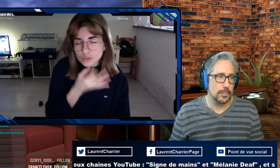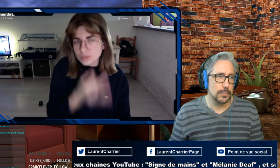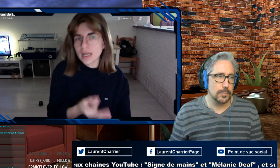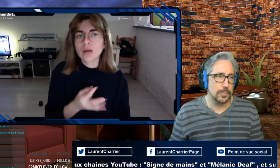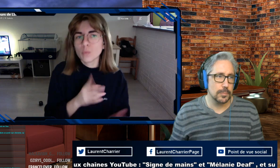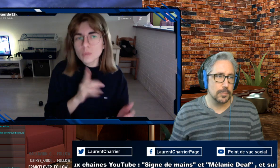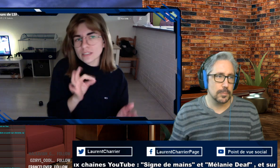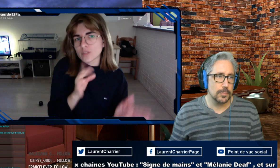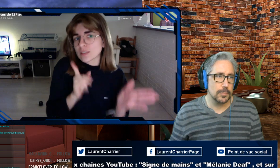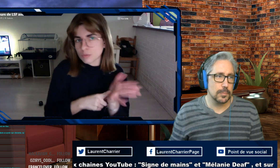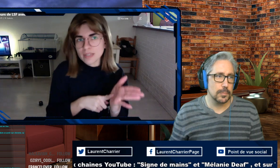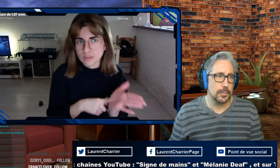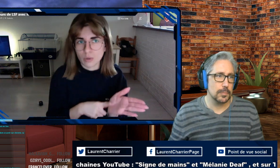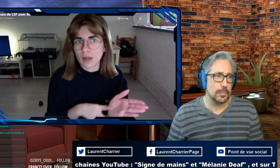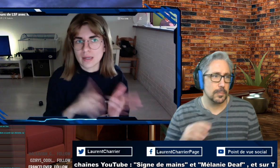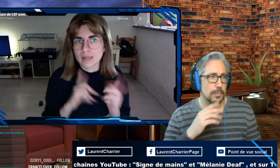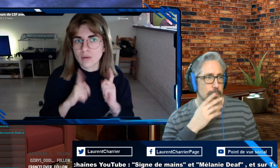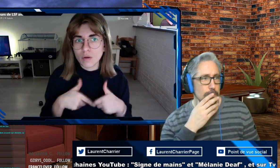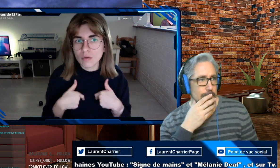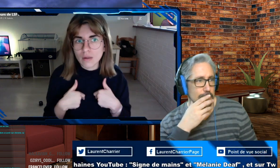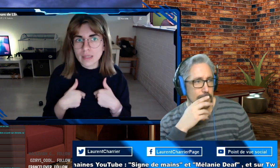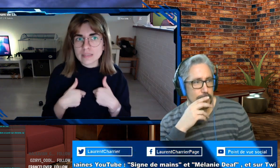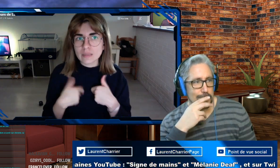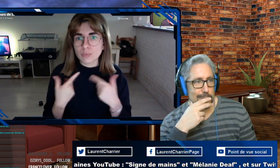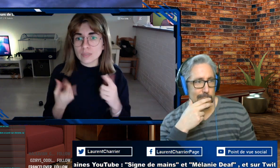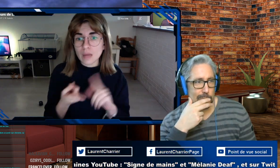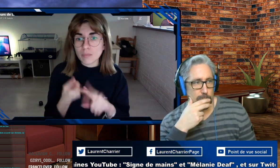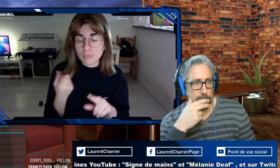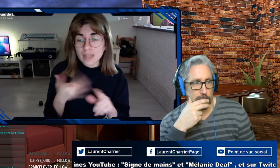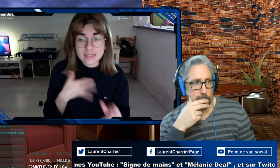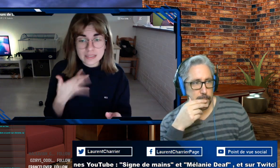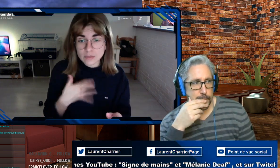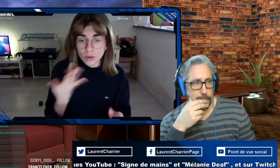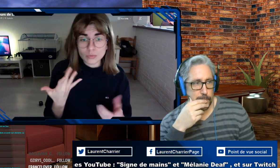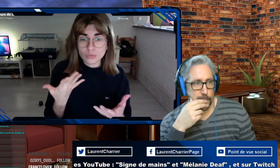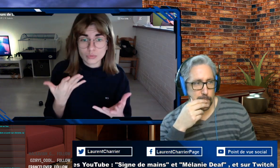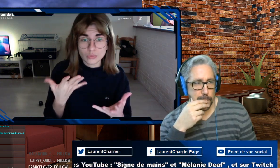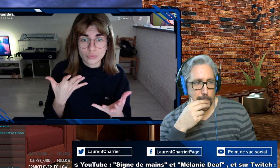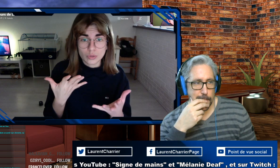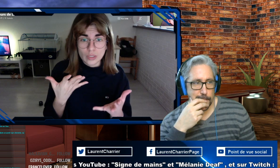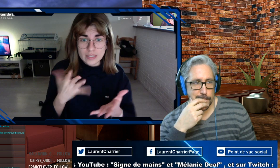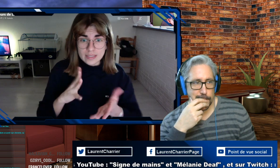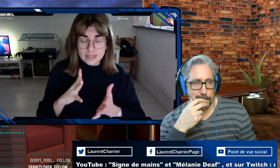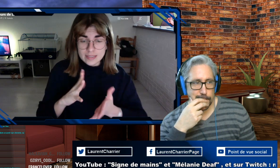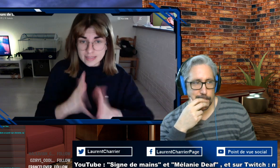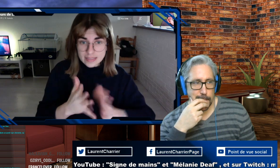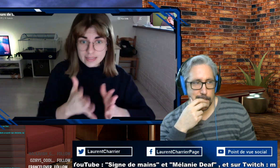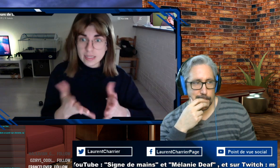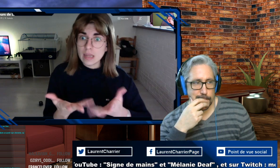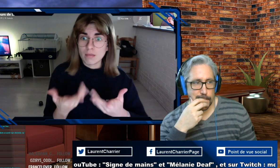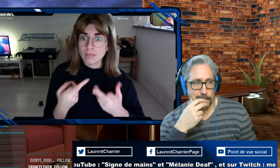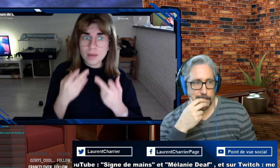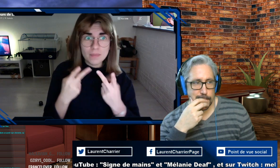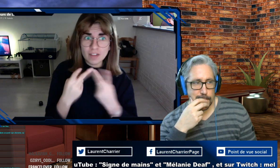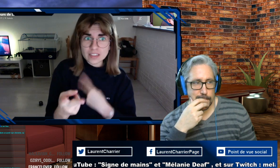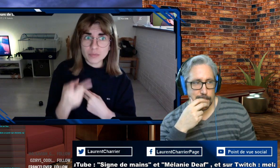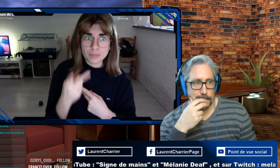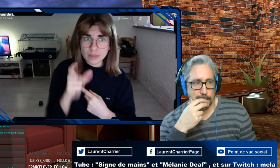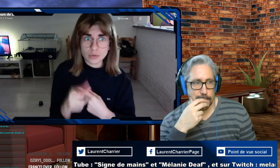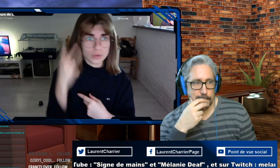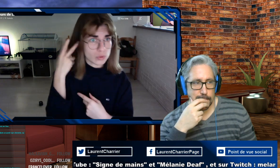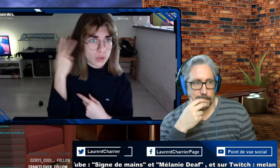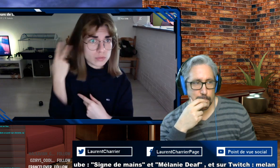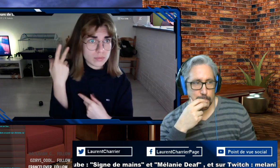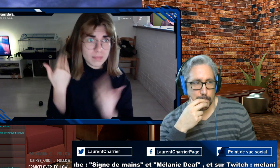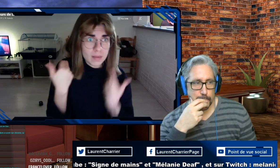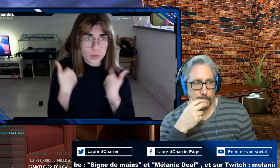moi, je dirais, oui, ça devrait être obligatoire à l'école. Ça peut être intéressant de signer, même face à une